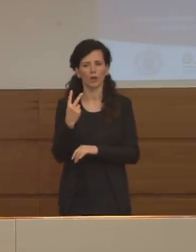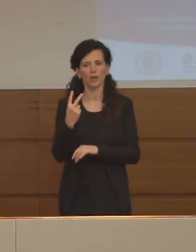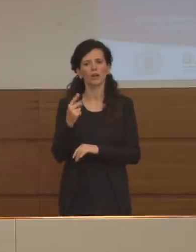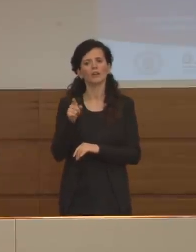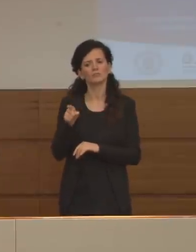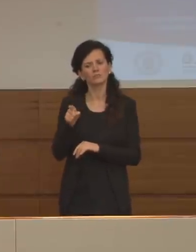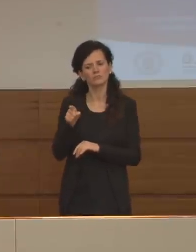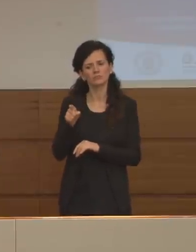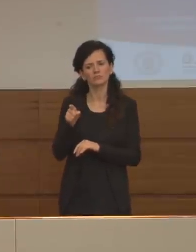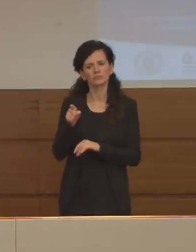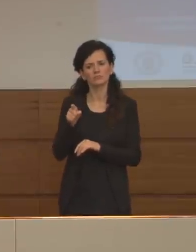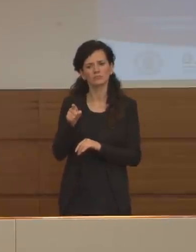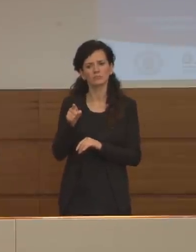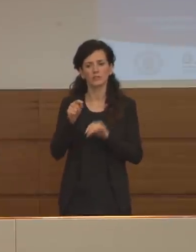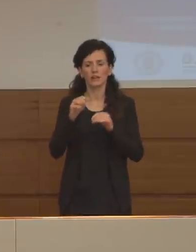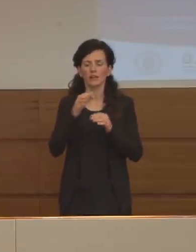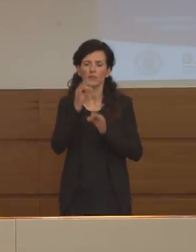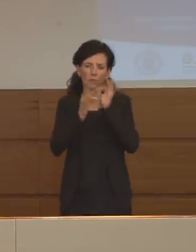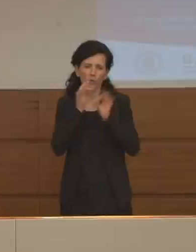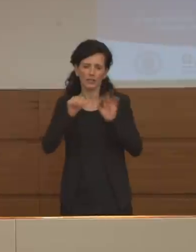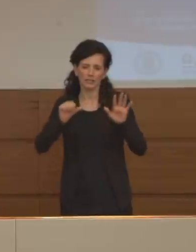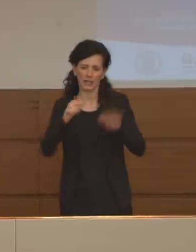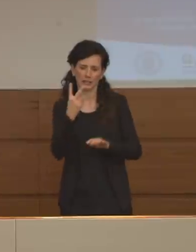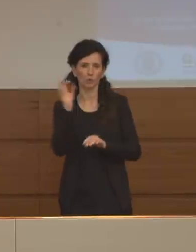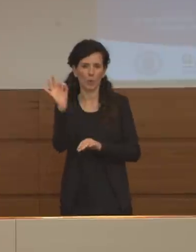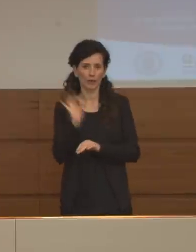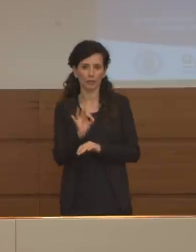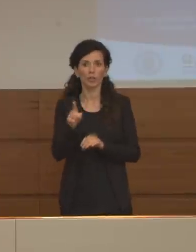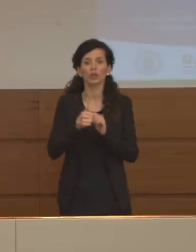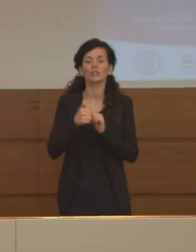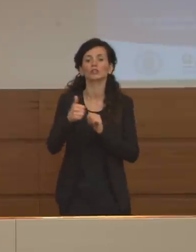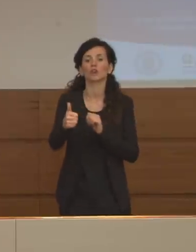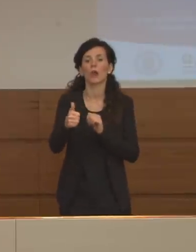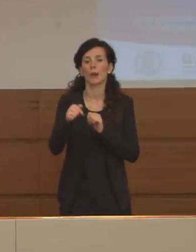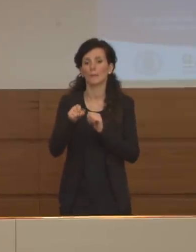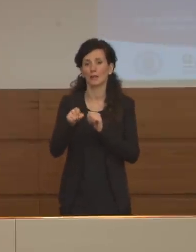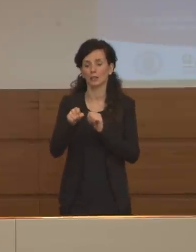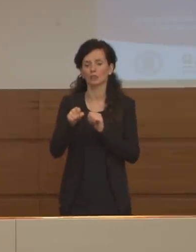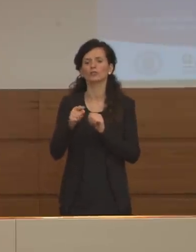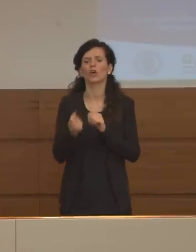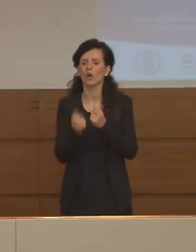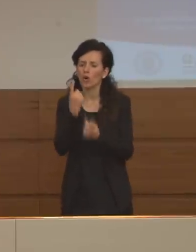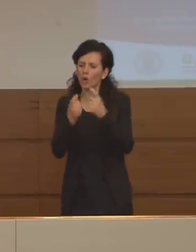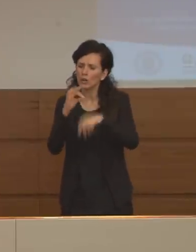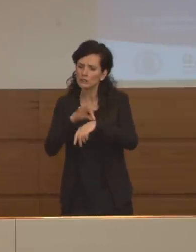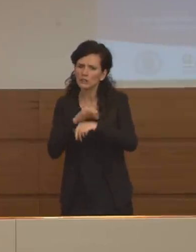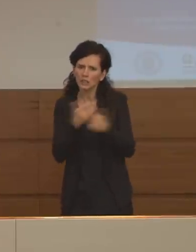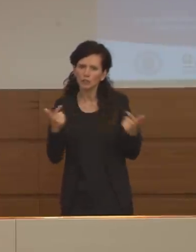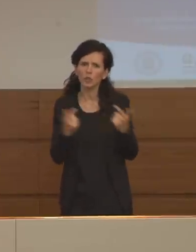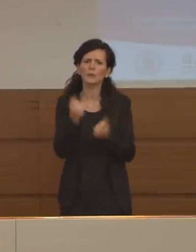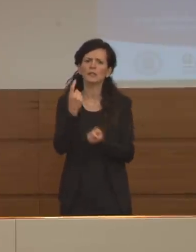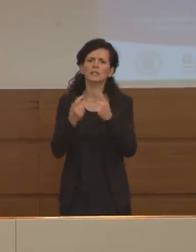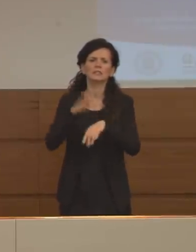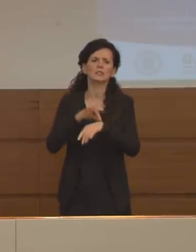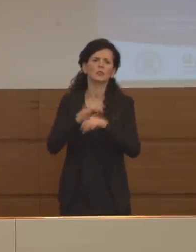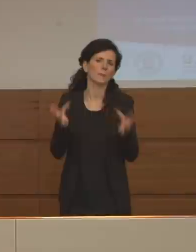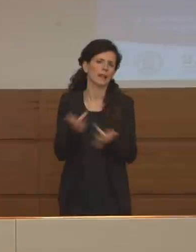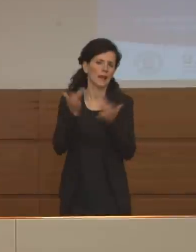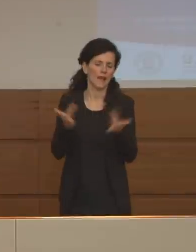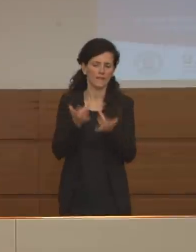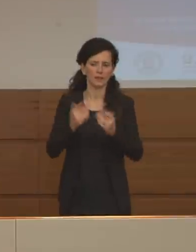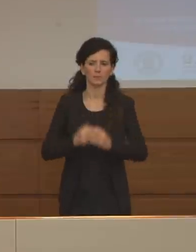il 62 per cento sono in isolamento senza sintomi a con sintomi lievi